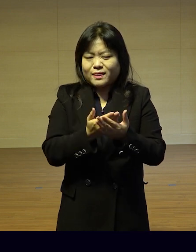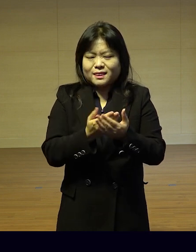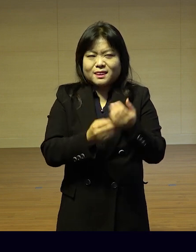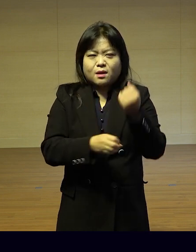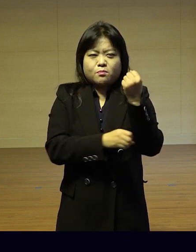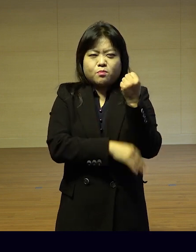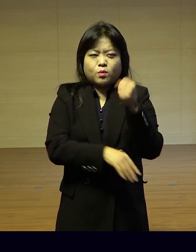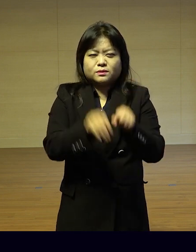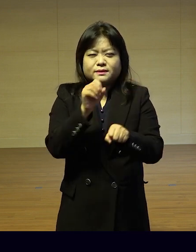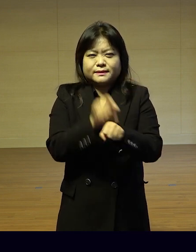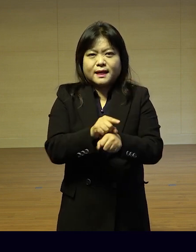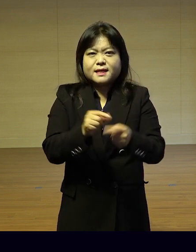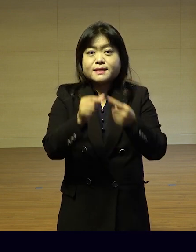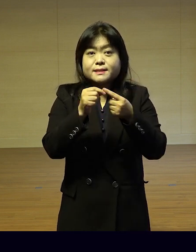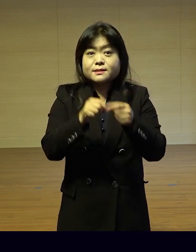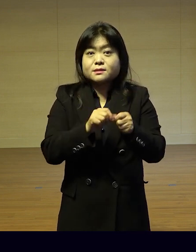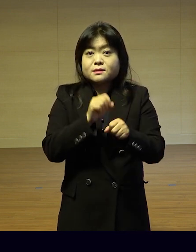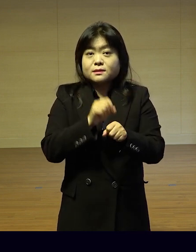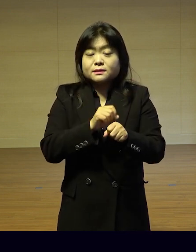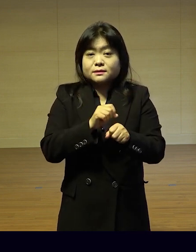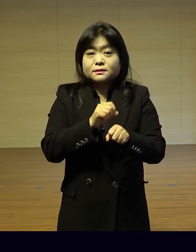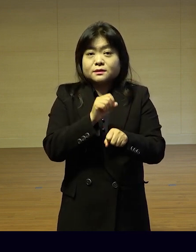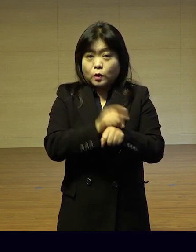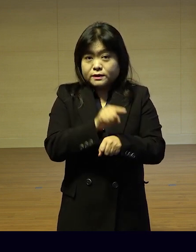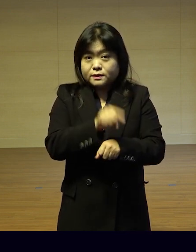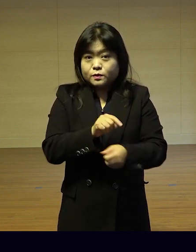성질이죠. 예를 들면은